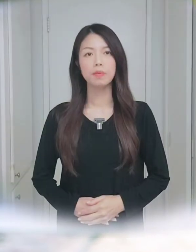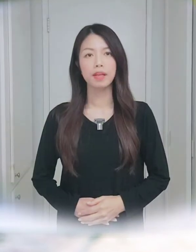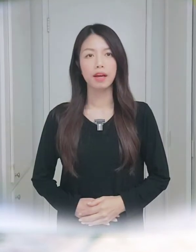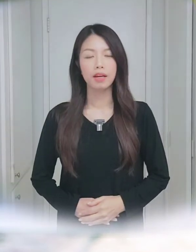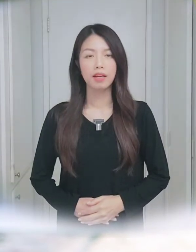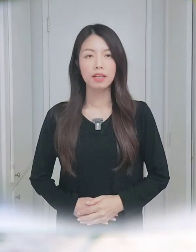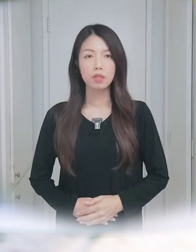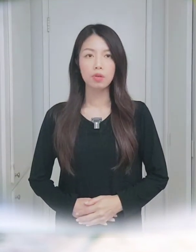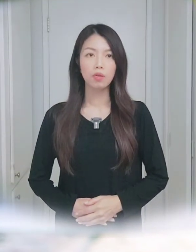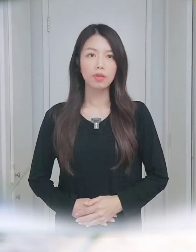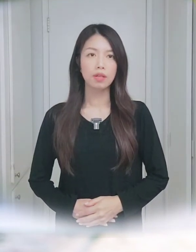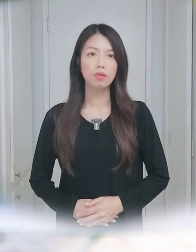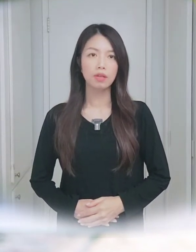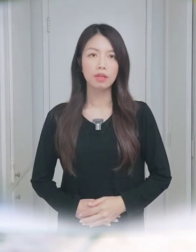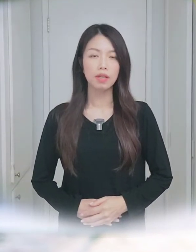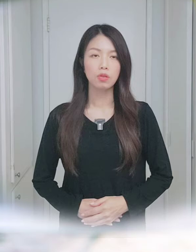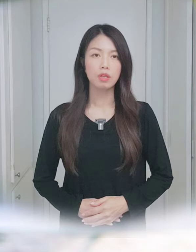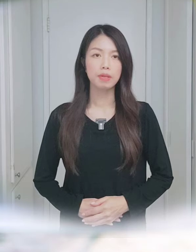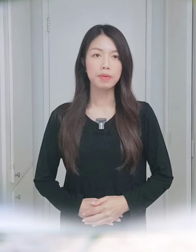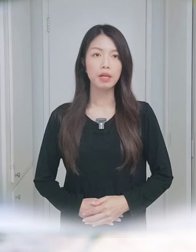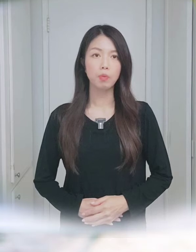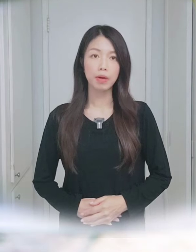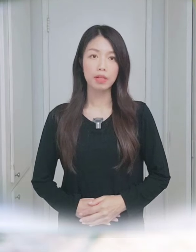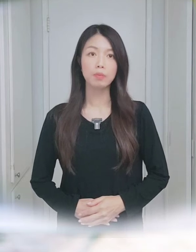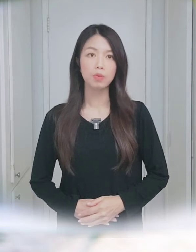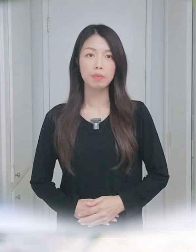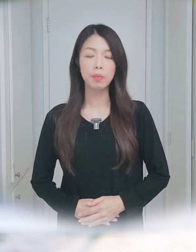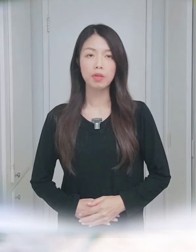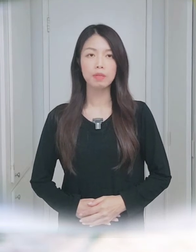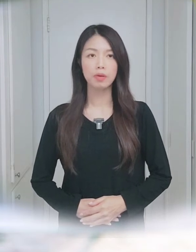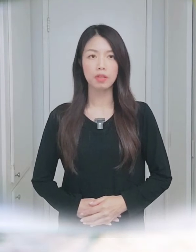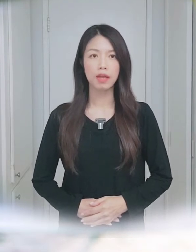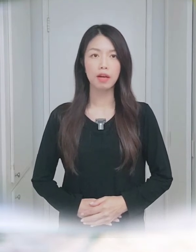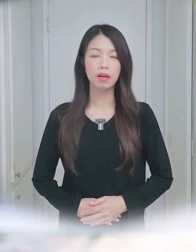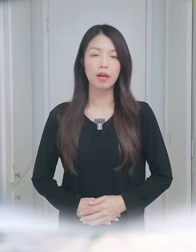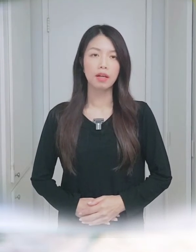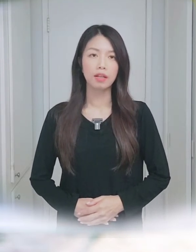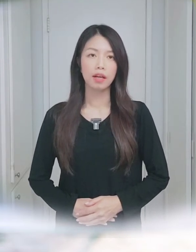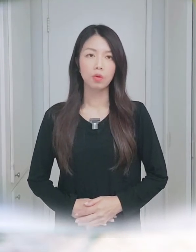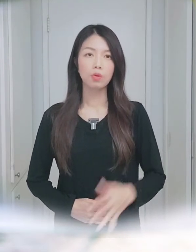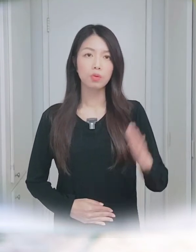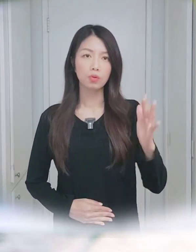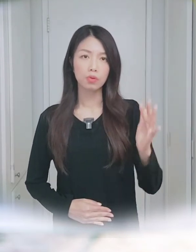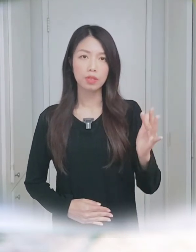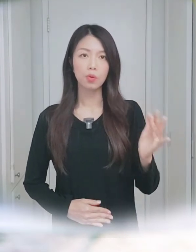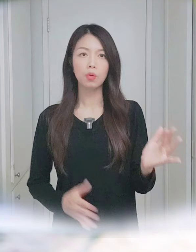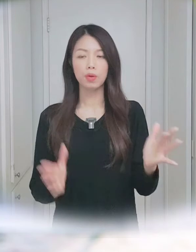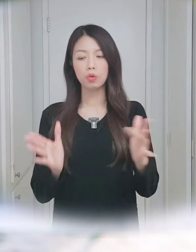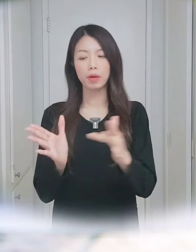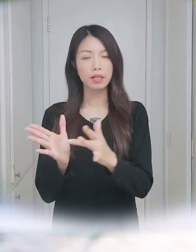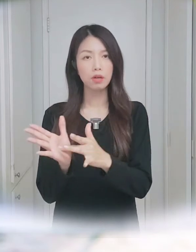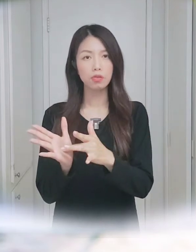예수만이 위로입니다. 예수라고 한 뜻의 수어는 예수님이 십자가에 못 박히신 모습을 표현하시면 되는데요. 일단 오른손